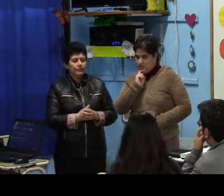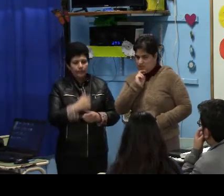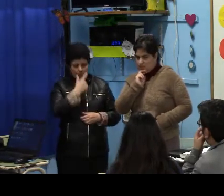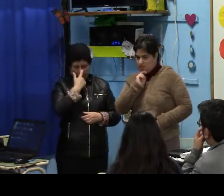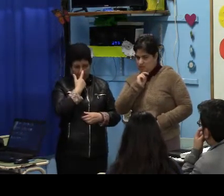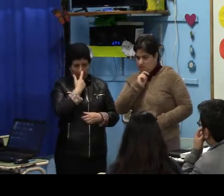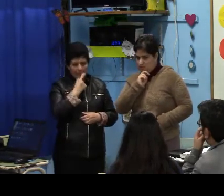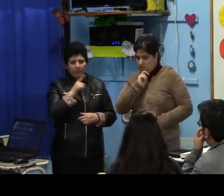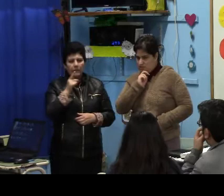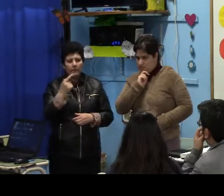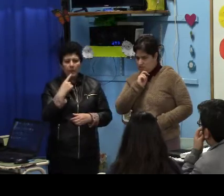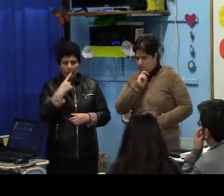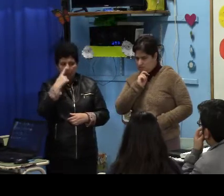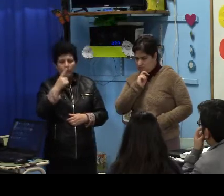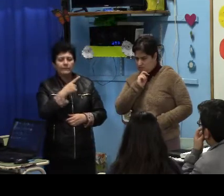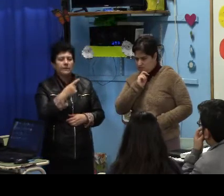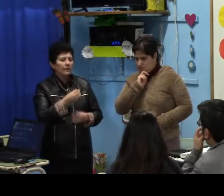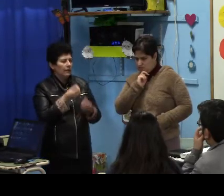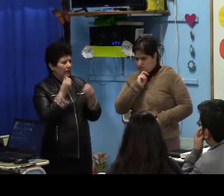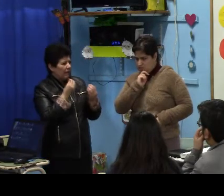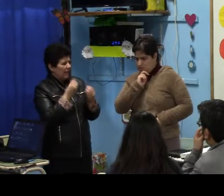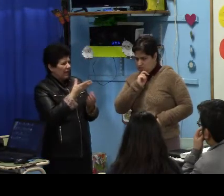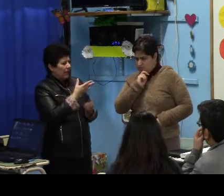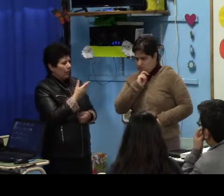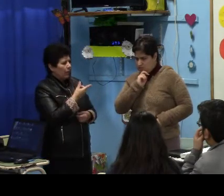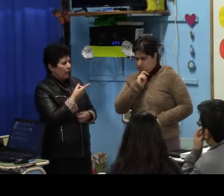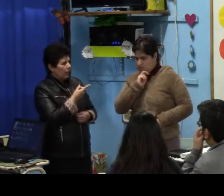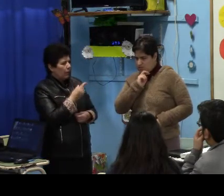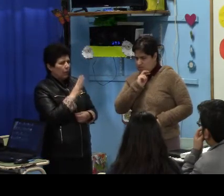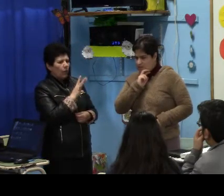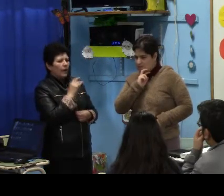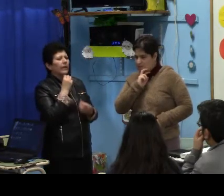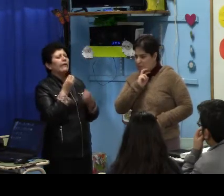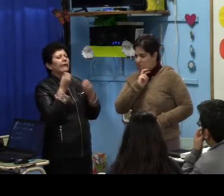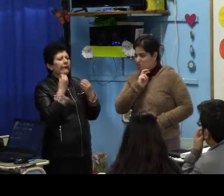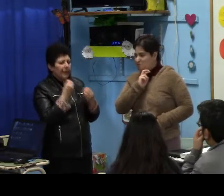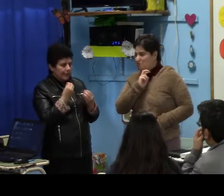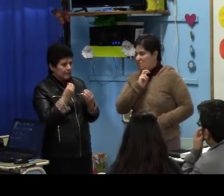¿Qué preferís vos, el material en braille o en audio?